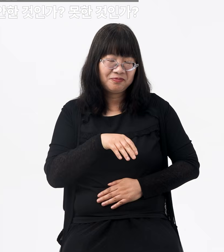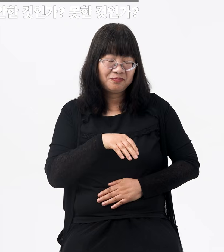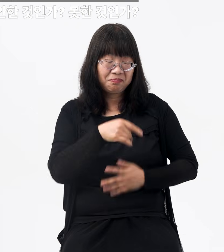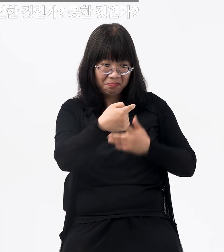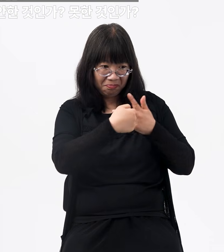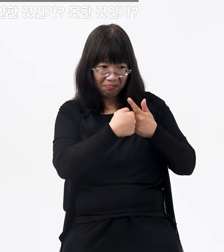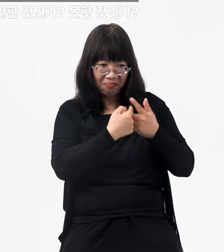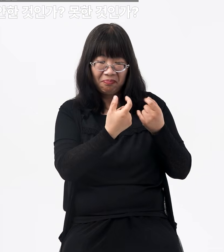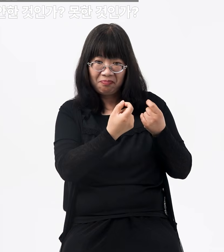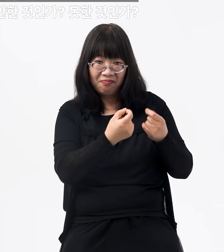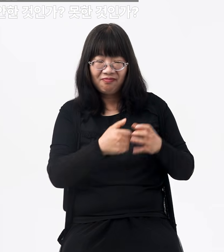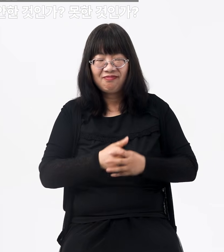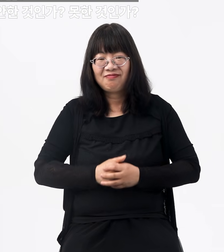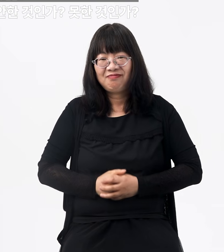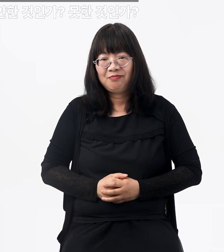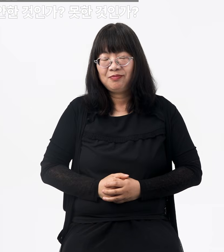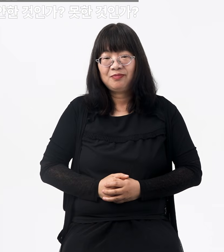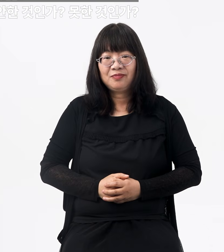보셨대요.